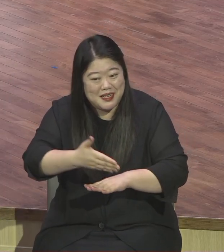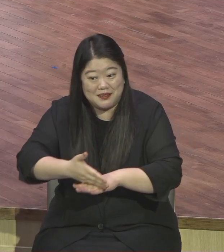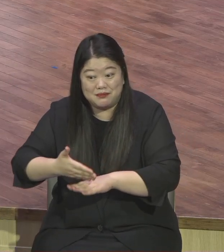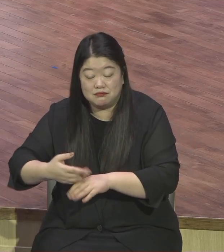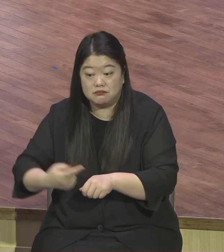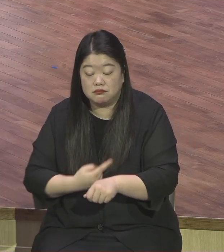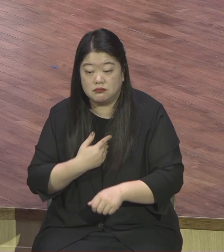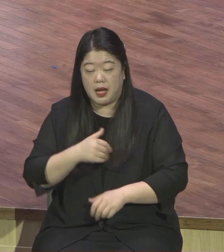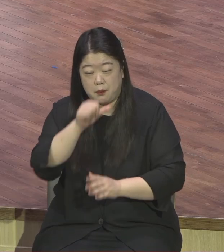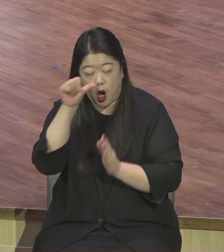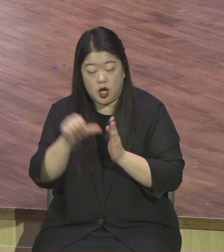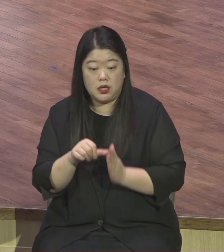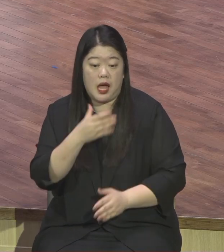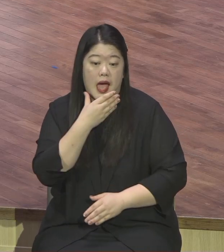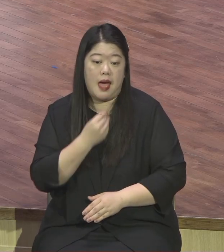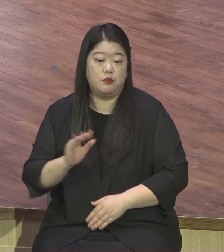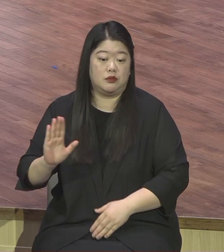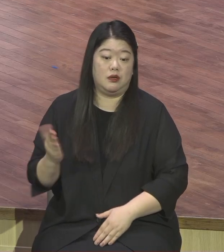수 있었어.